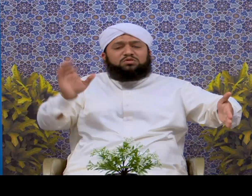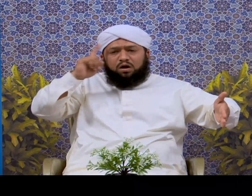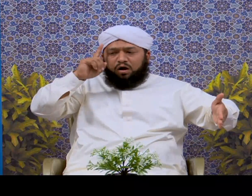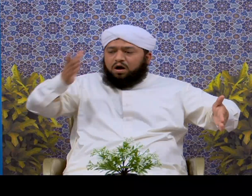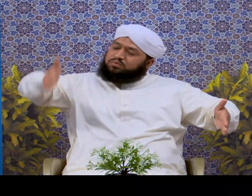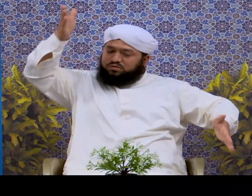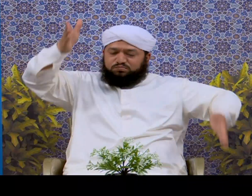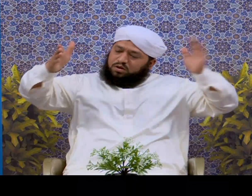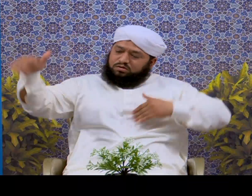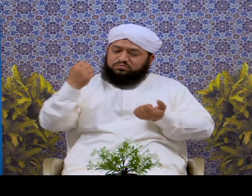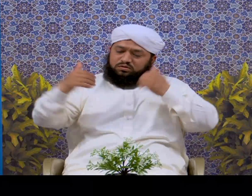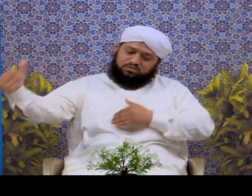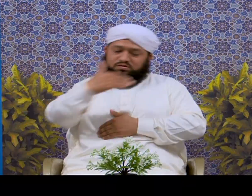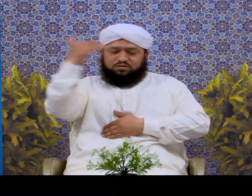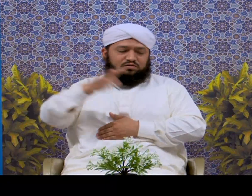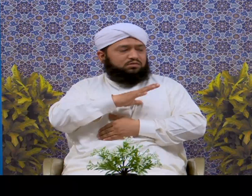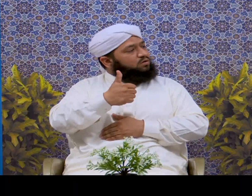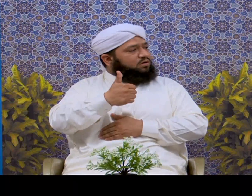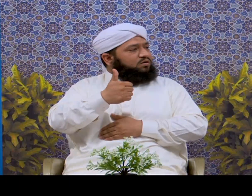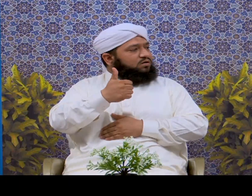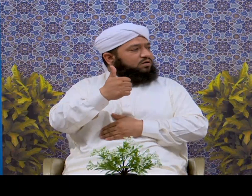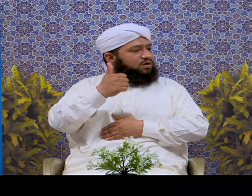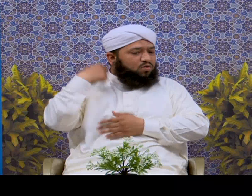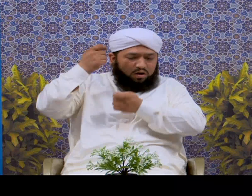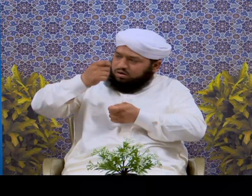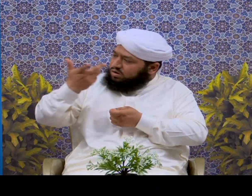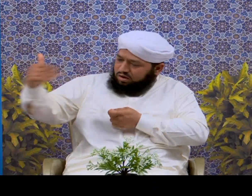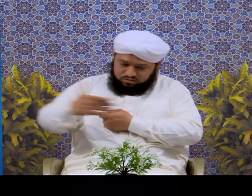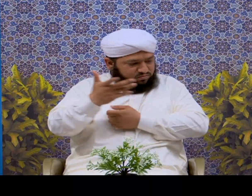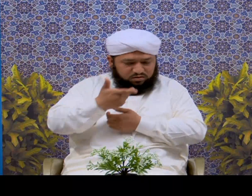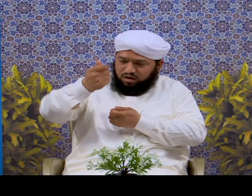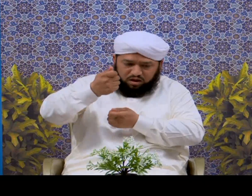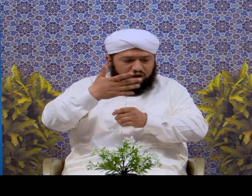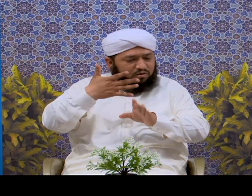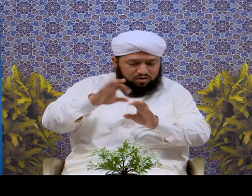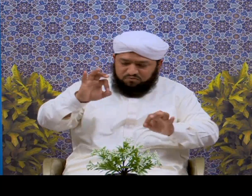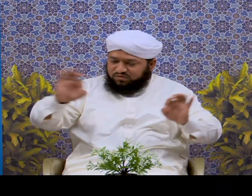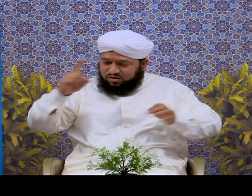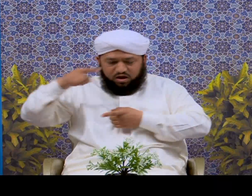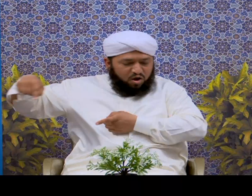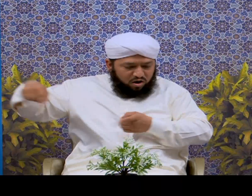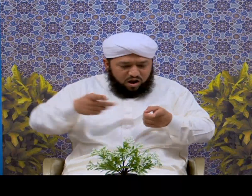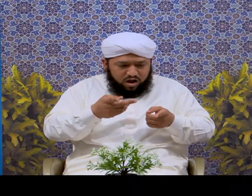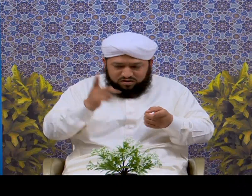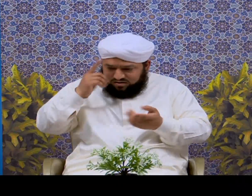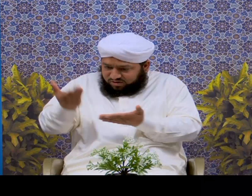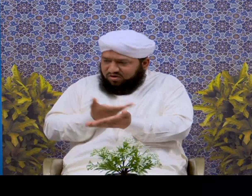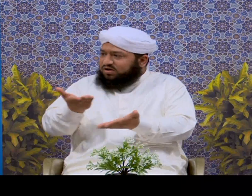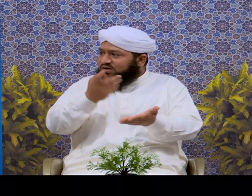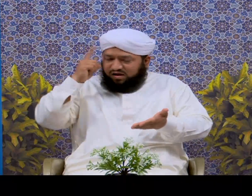گاڑیاں روٹین میں گزرتی رہیں گی تو مزدور کام نہیں کر پائیں گے، اور جتنا وہ کام کریں گے سڑک چونکہ ابھی کچی ہوگی، اوپر